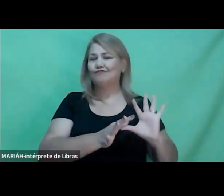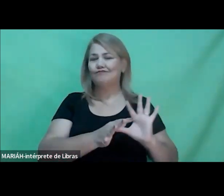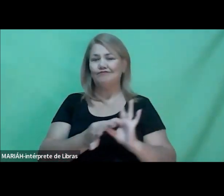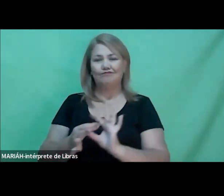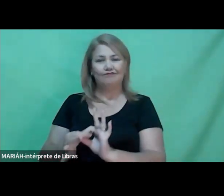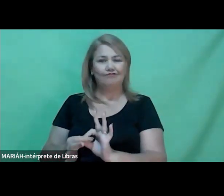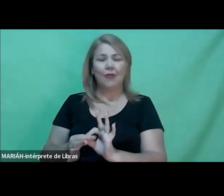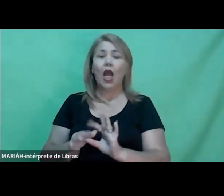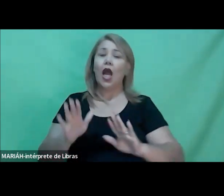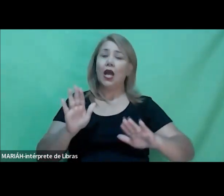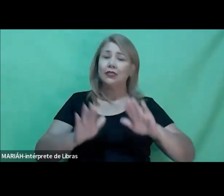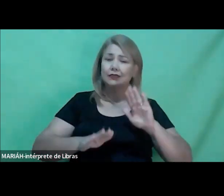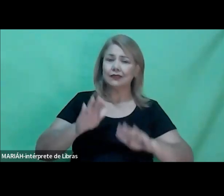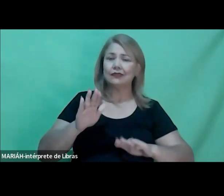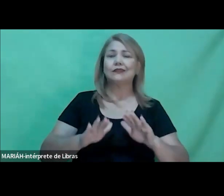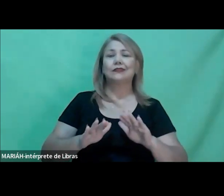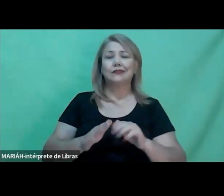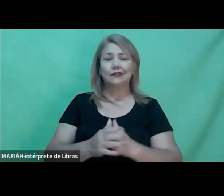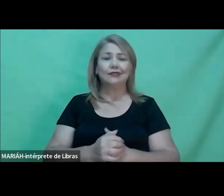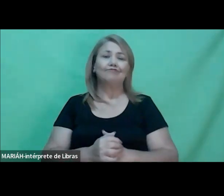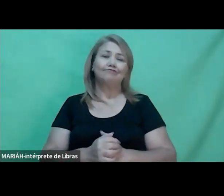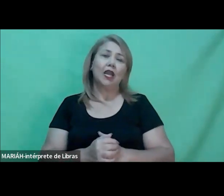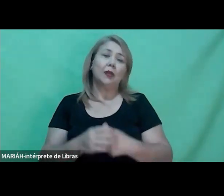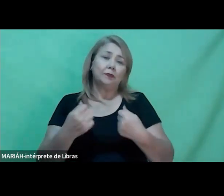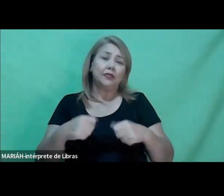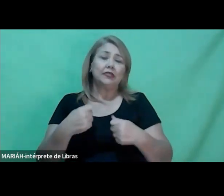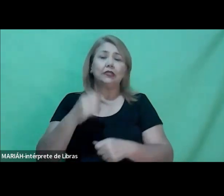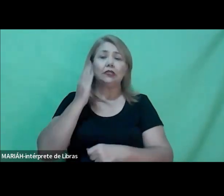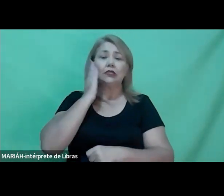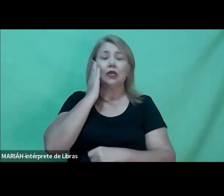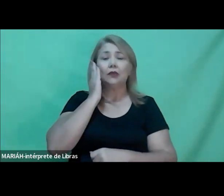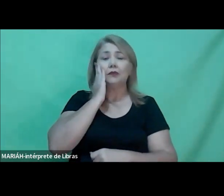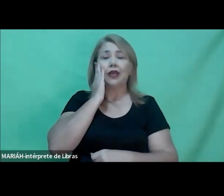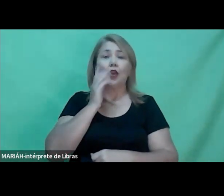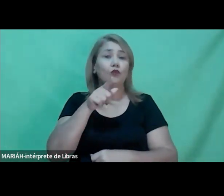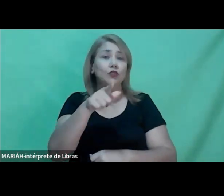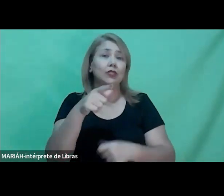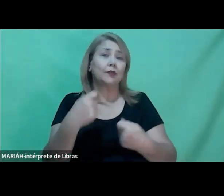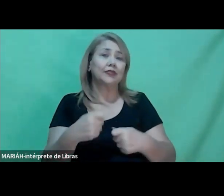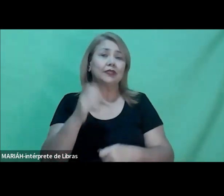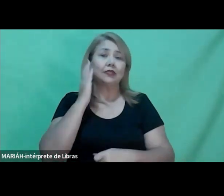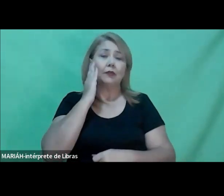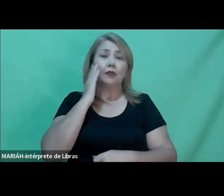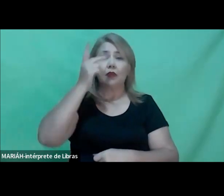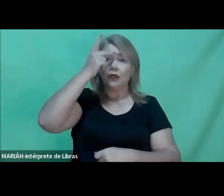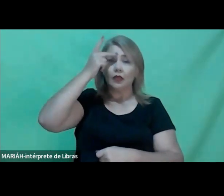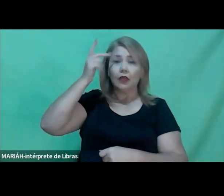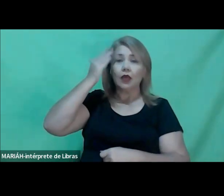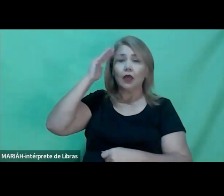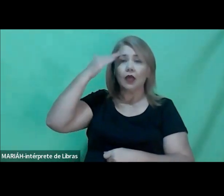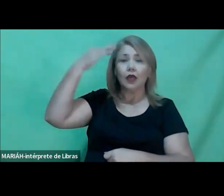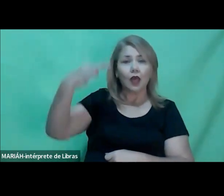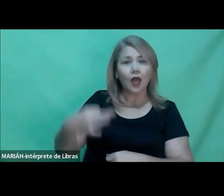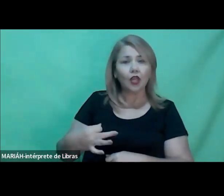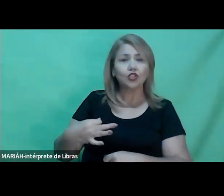tiene que saber si la persona soroa comprende la ubicación de las cosas en el plato utilizando la técnica del reloj yo